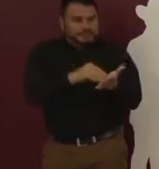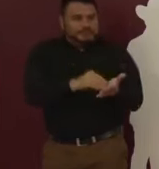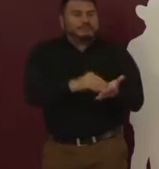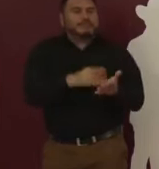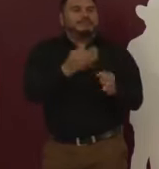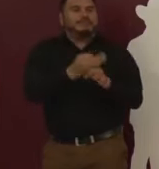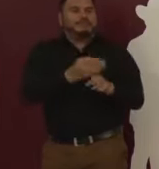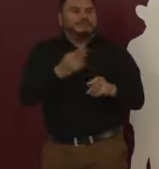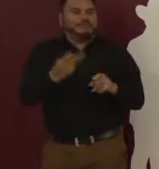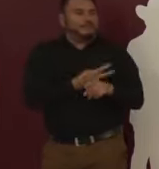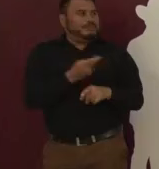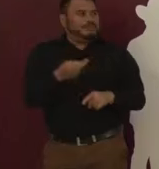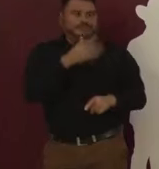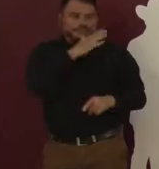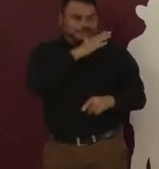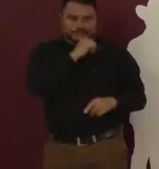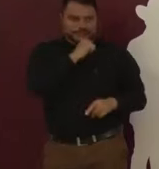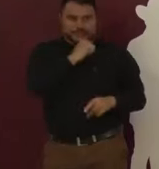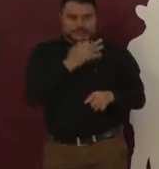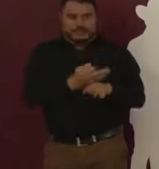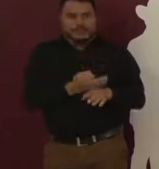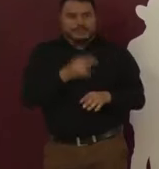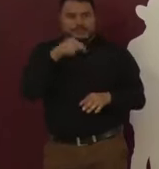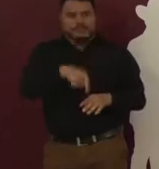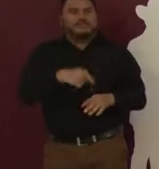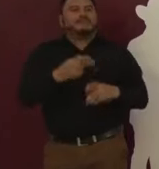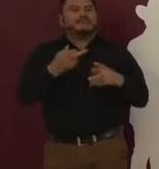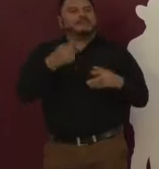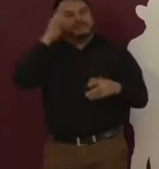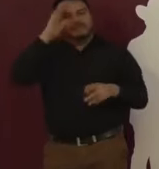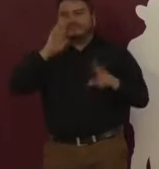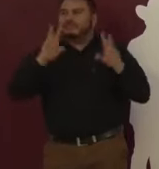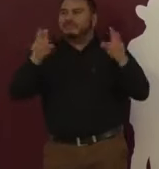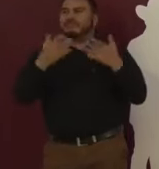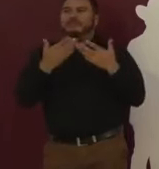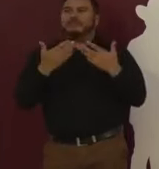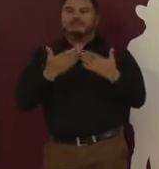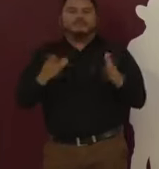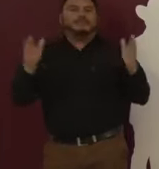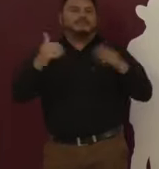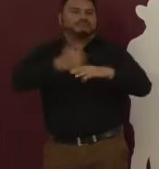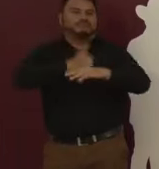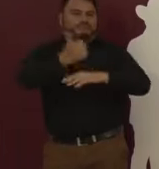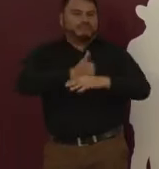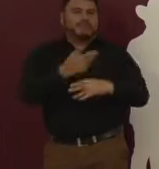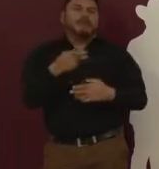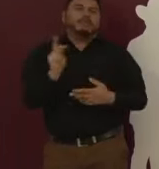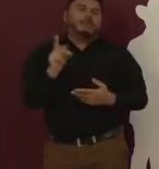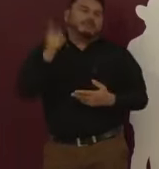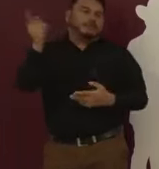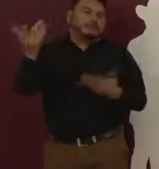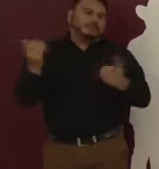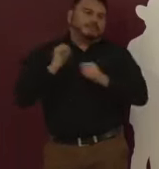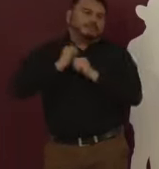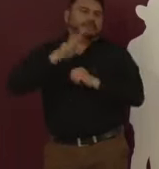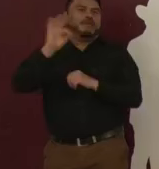definitivamente no es posible hablar de una apertura, pero pues son las autoridades federales las que